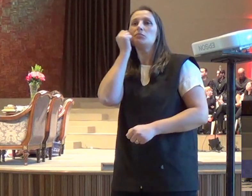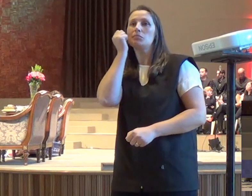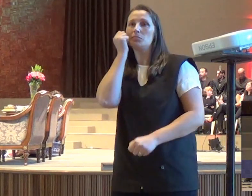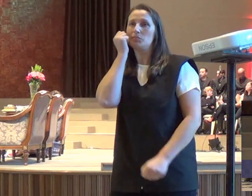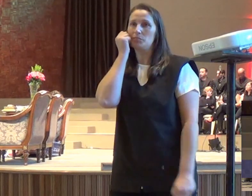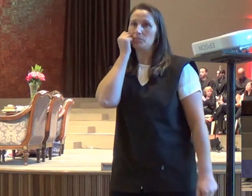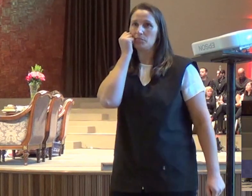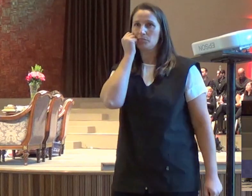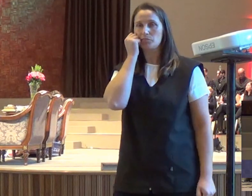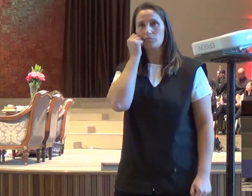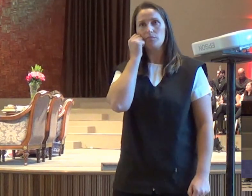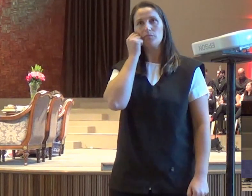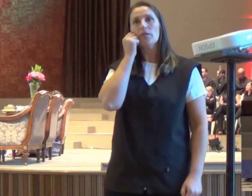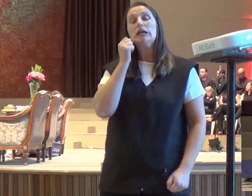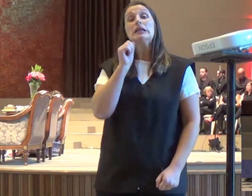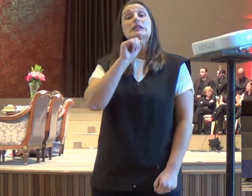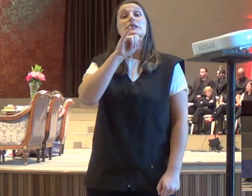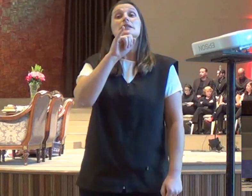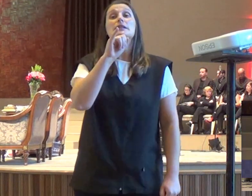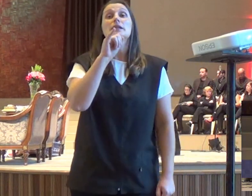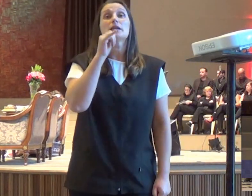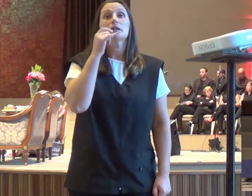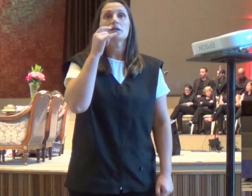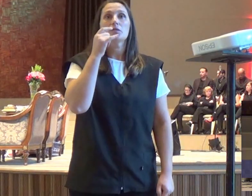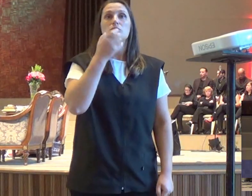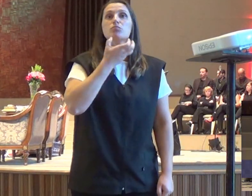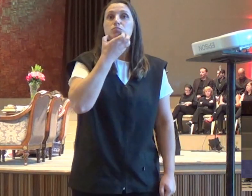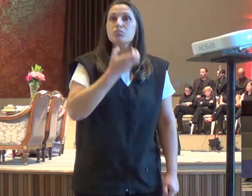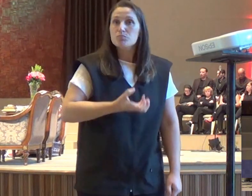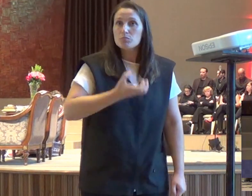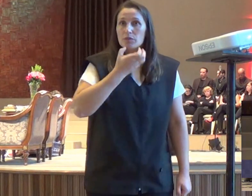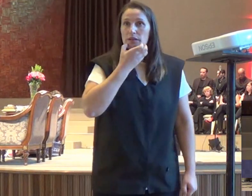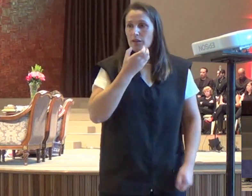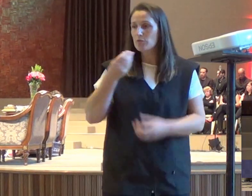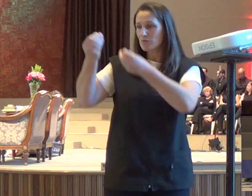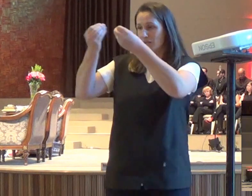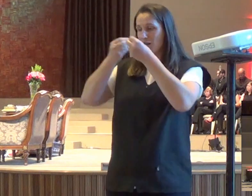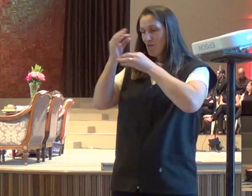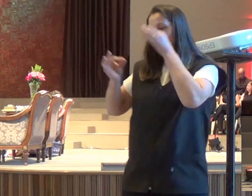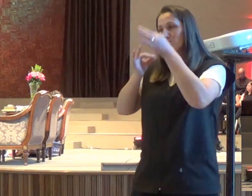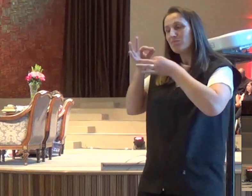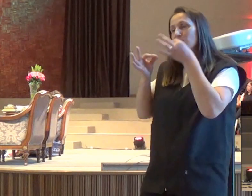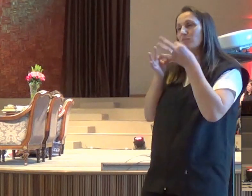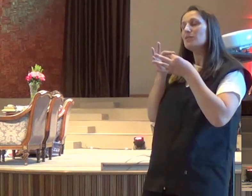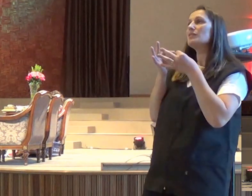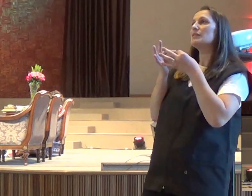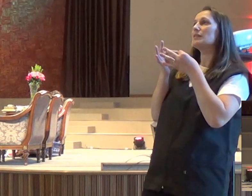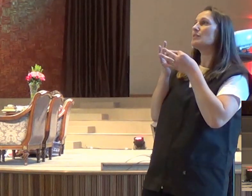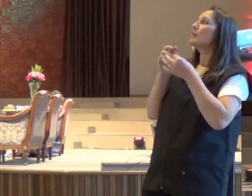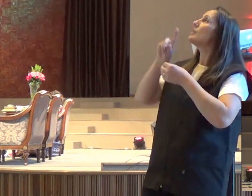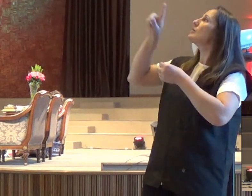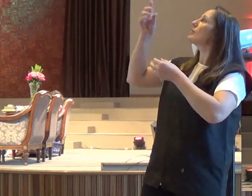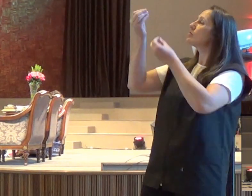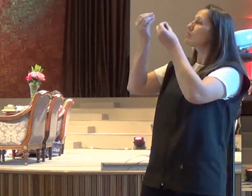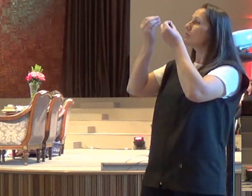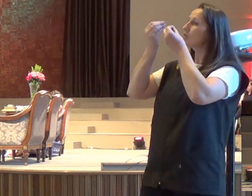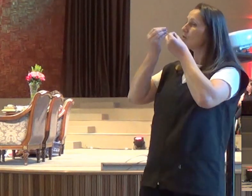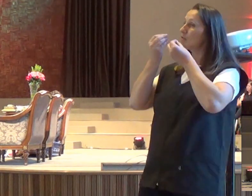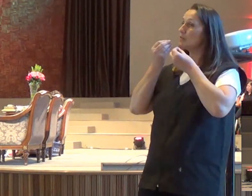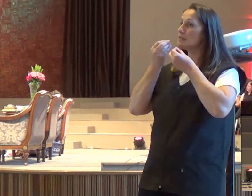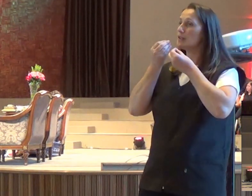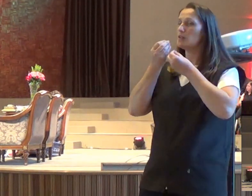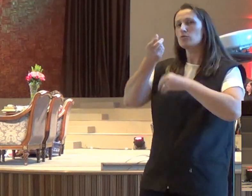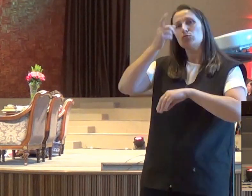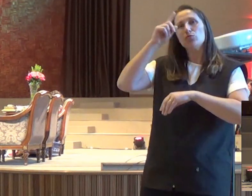mamãe, se o papai noel nos traz nossos presentes, e Deus nos dá nosso